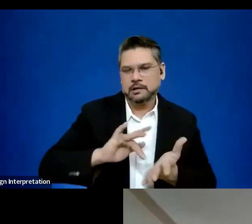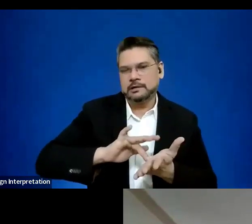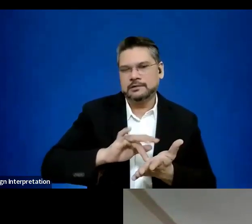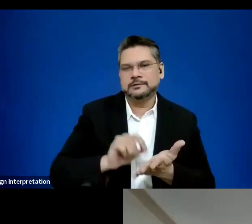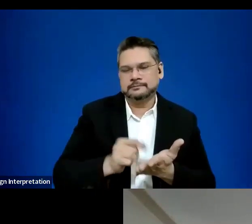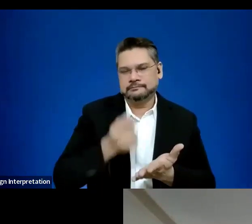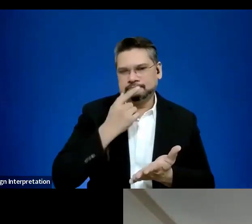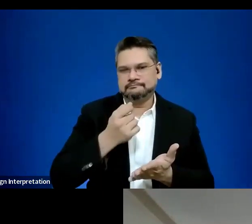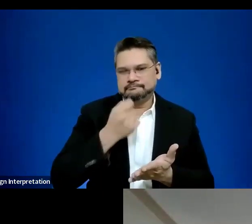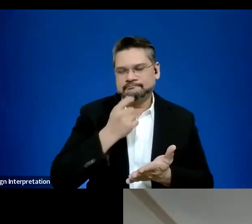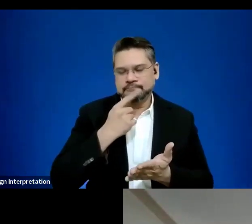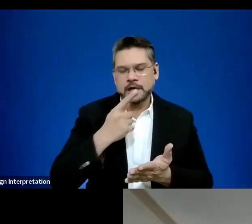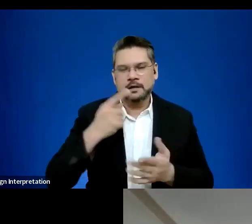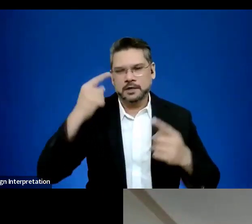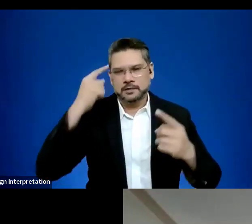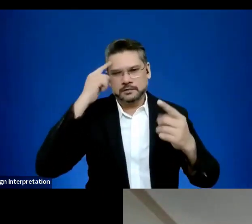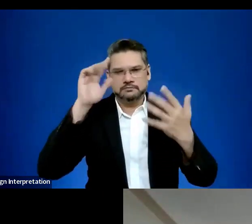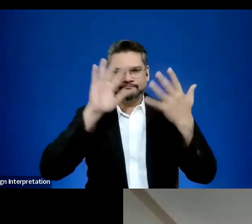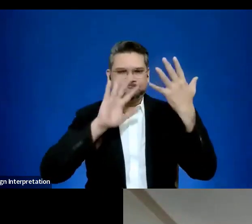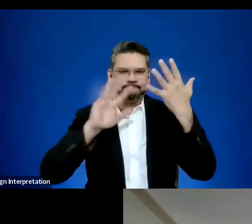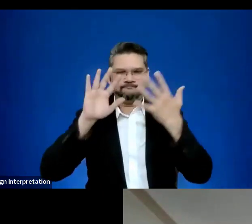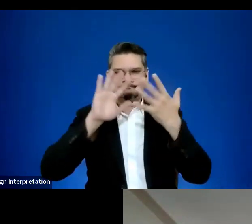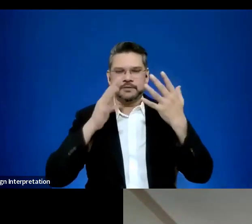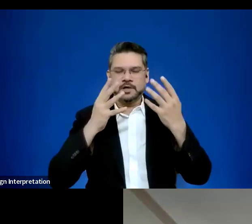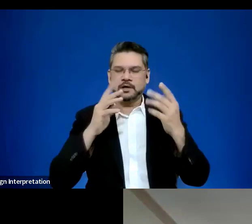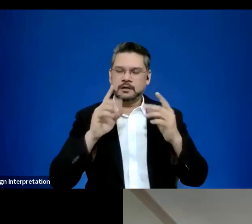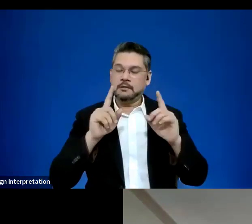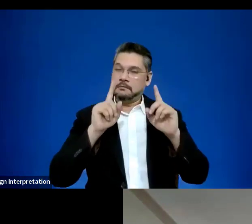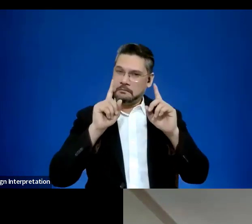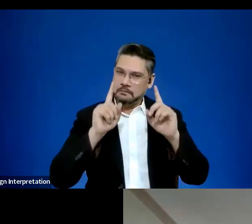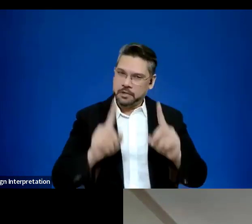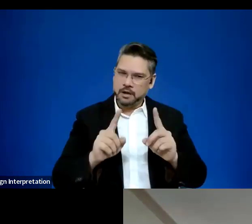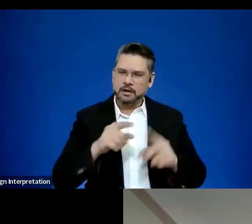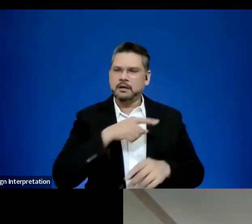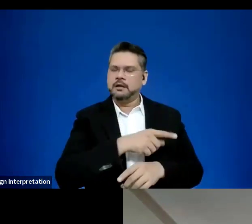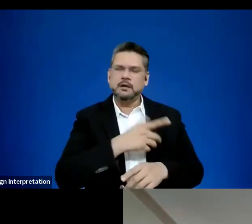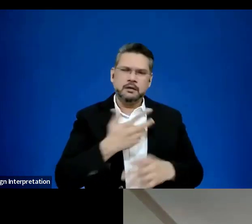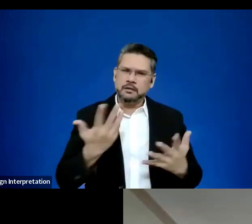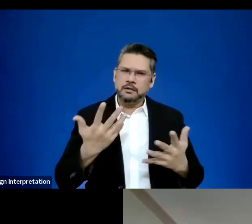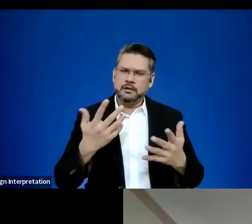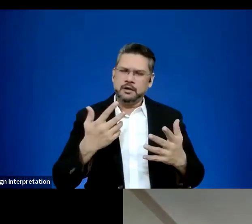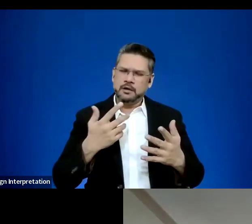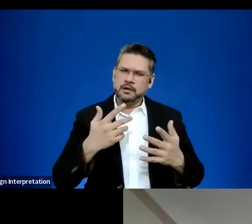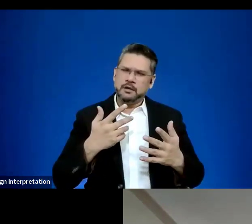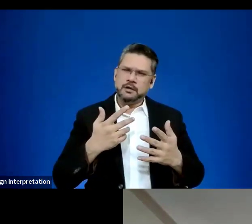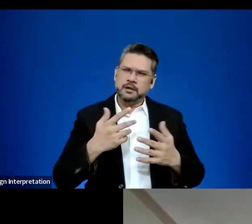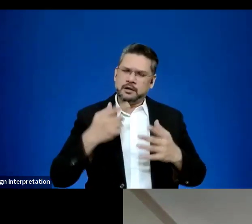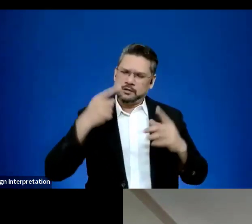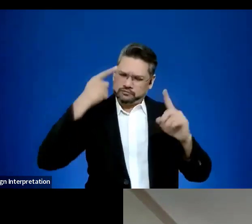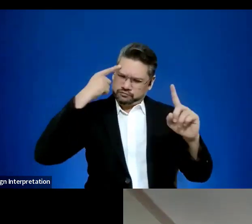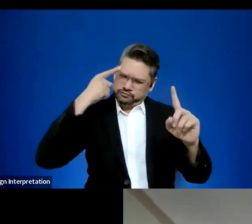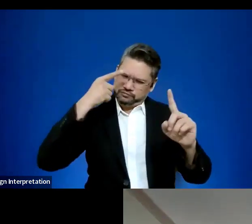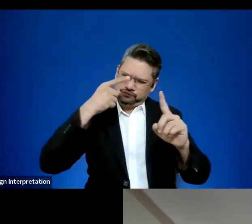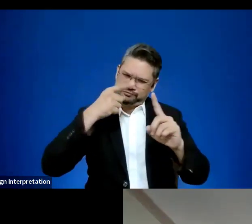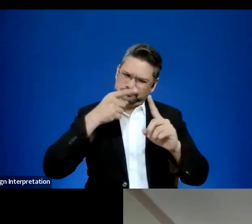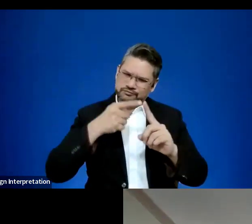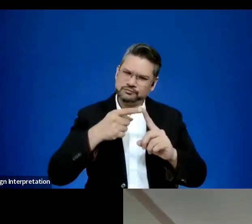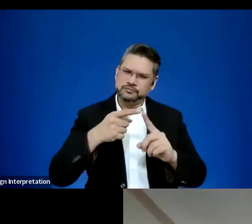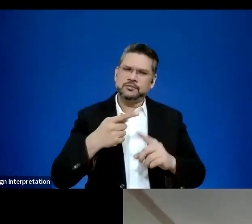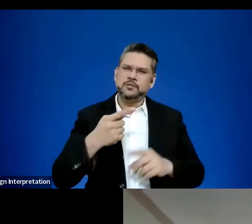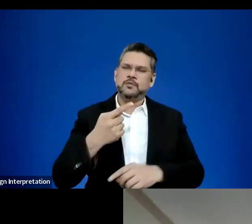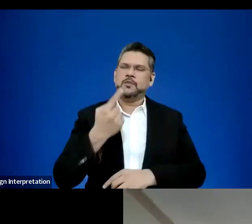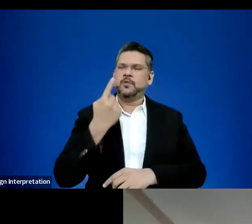他呢有那时有在服药止痛药，所以他不是很清醒。但是大部分的时间，